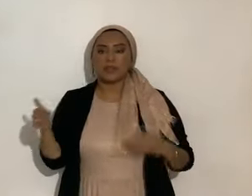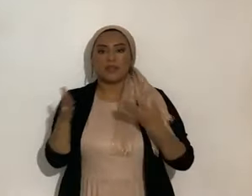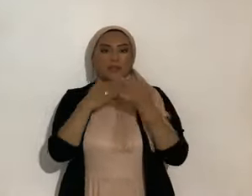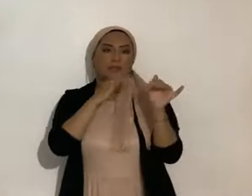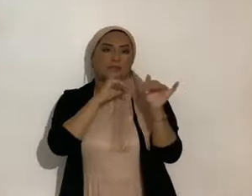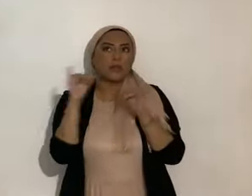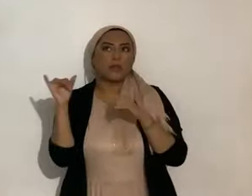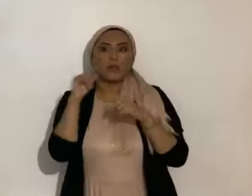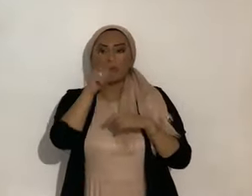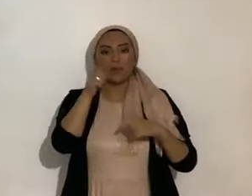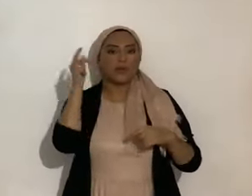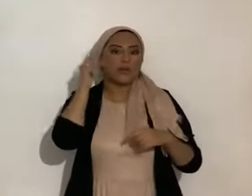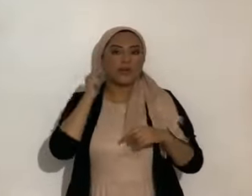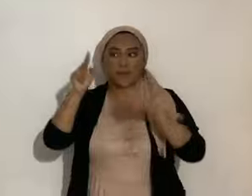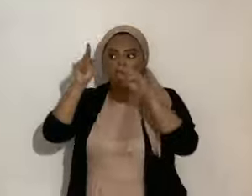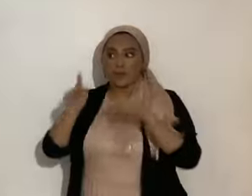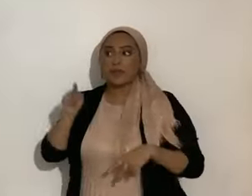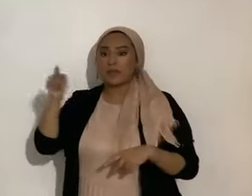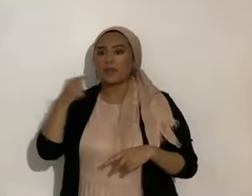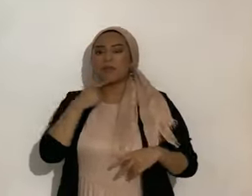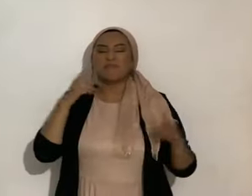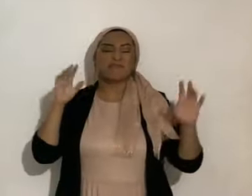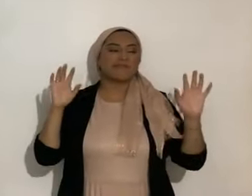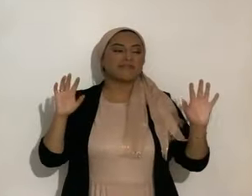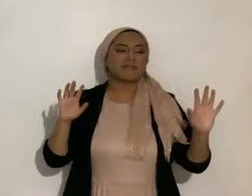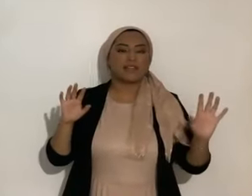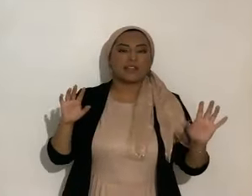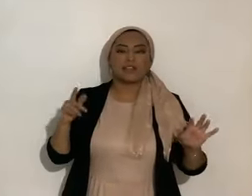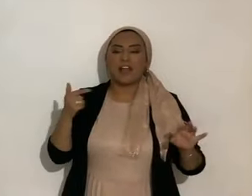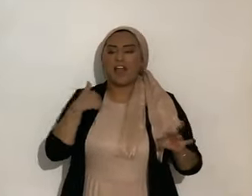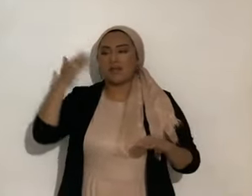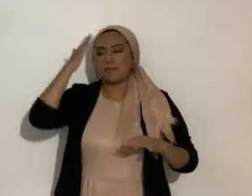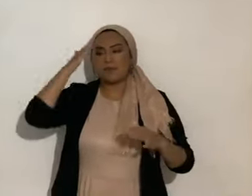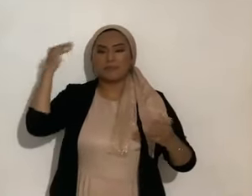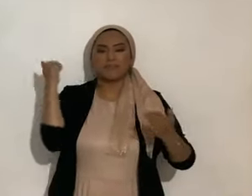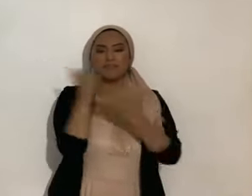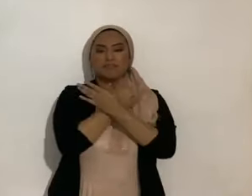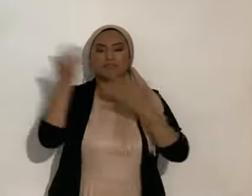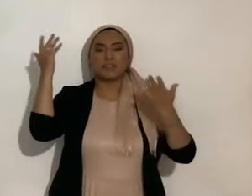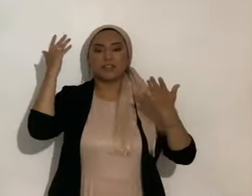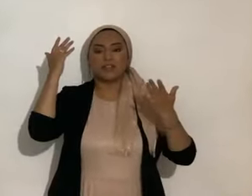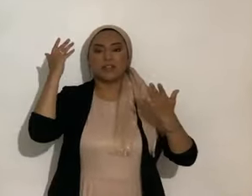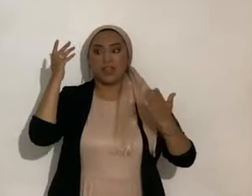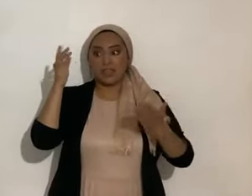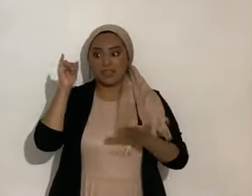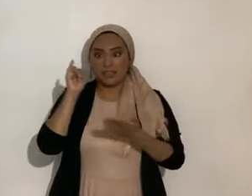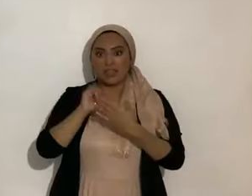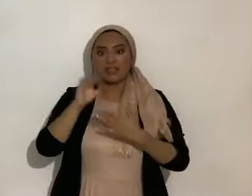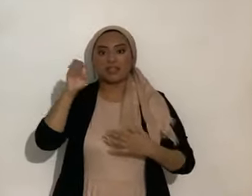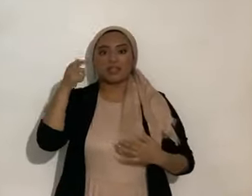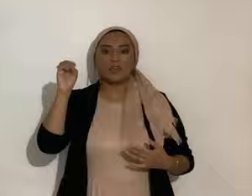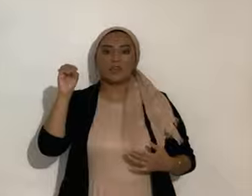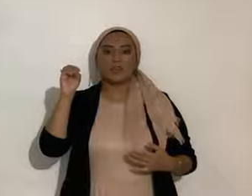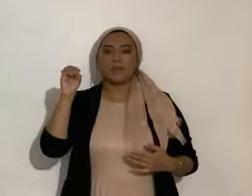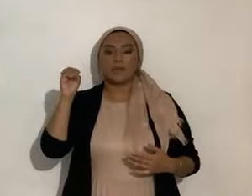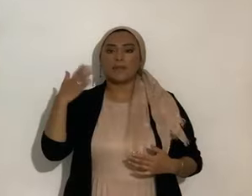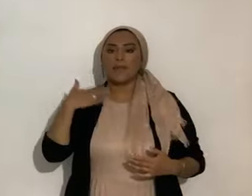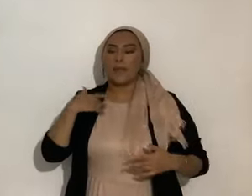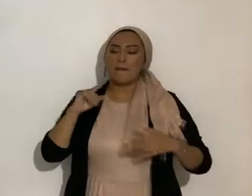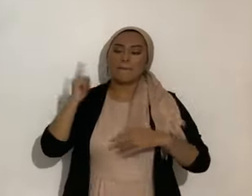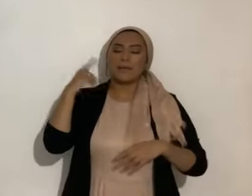cuando tú oyes a una persona que dice, no se me va una. Eso es orgullo, eso es orgullo. Soy